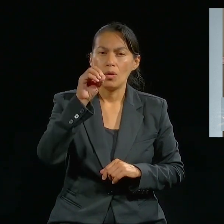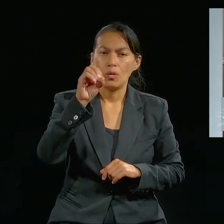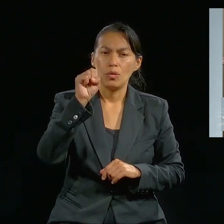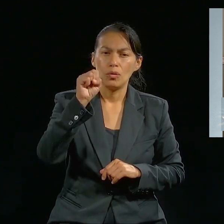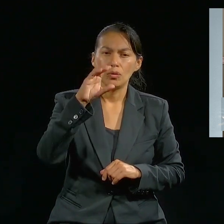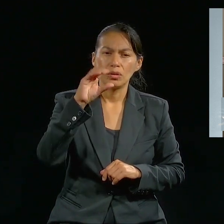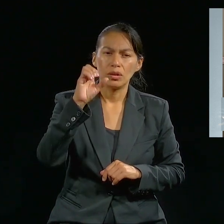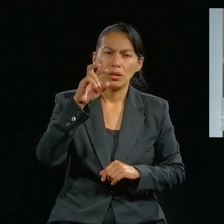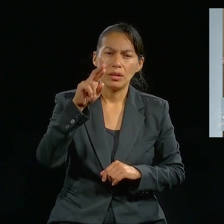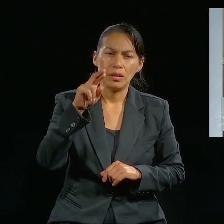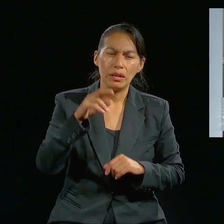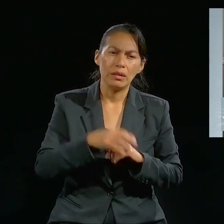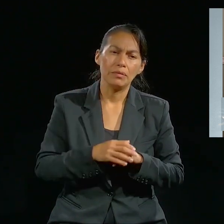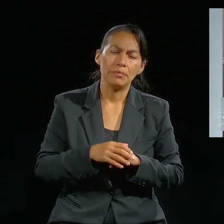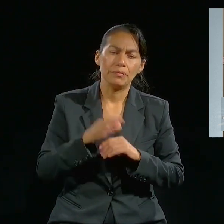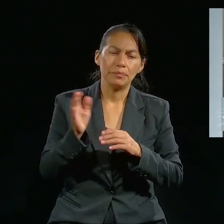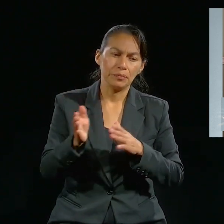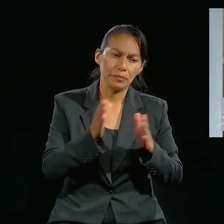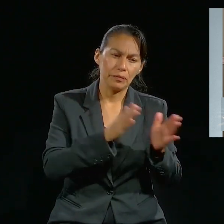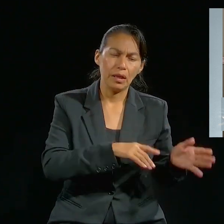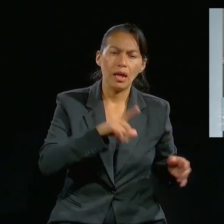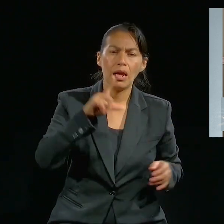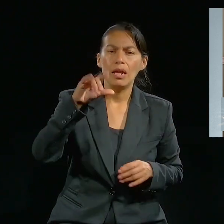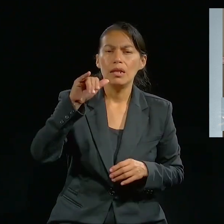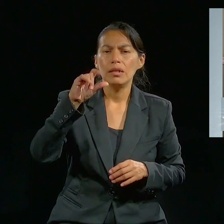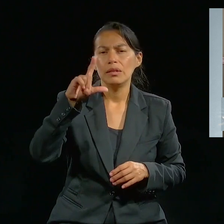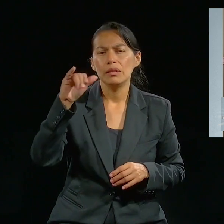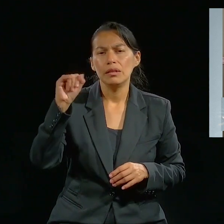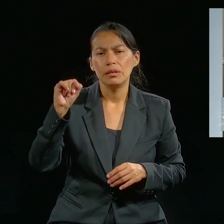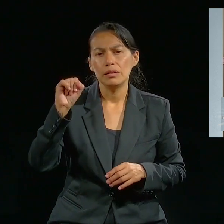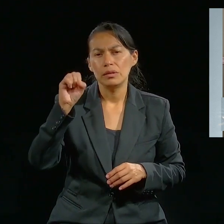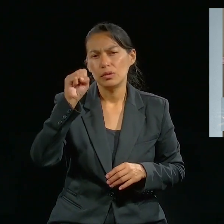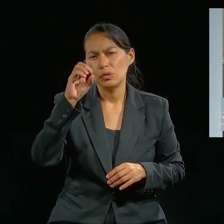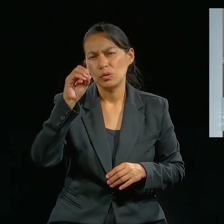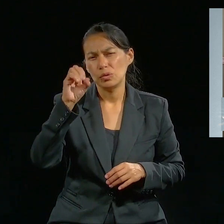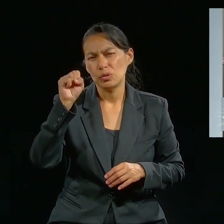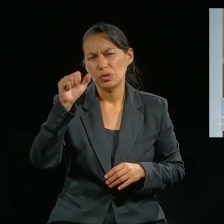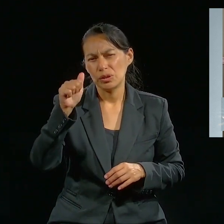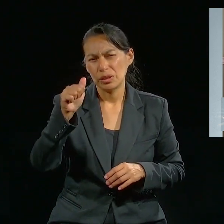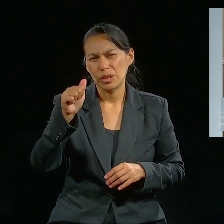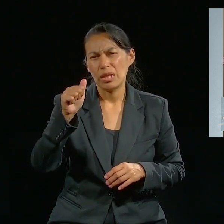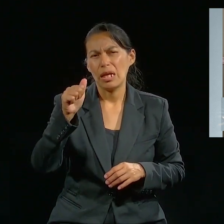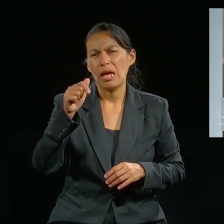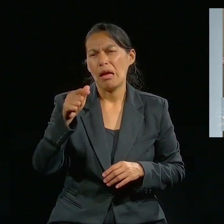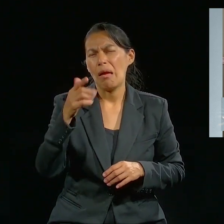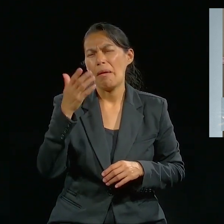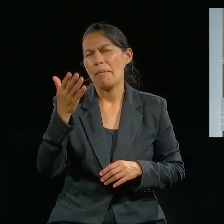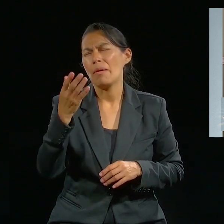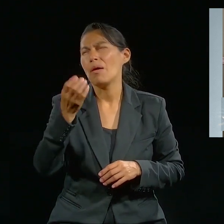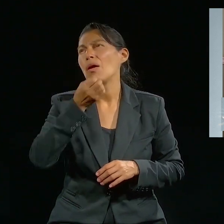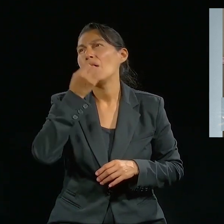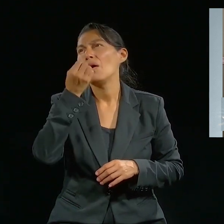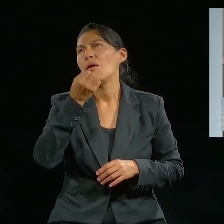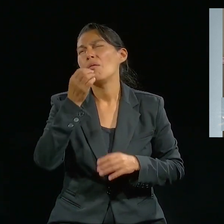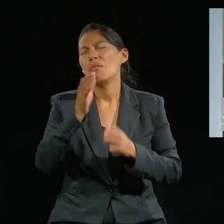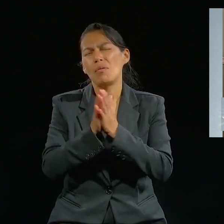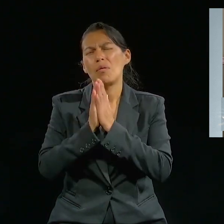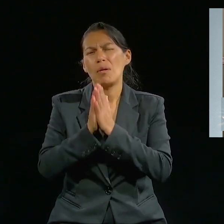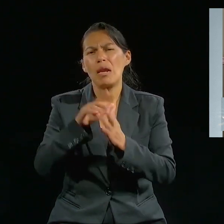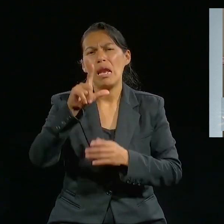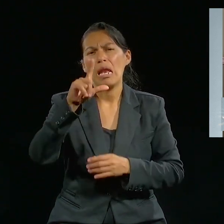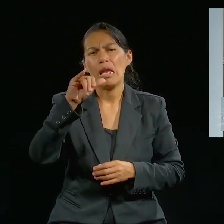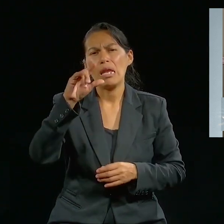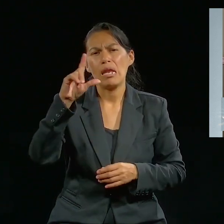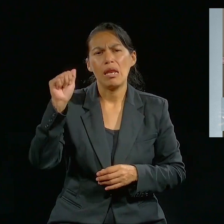y Lili Sosa pido oración por la salud de mi madre Lila de Sosa vamos a estar orando